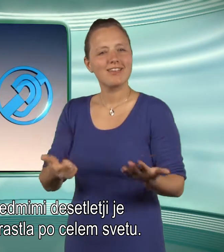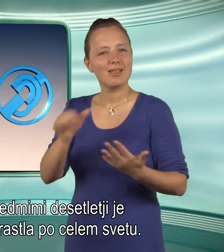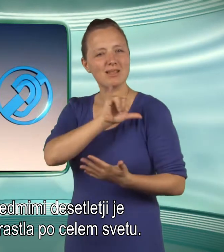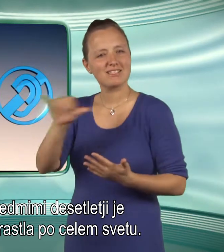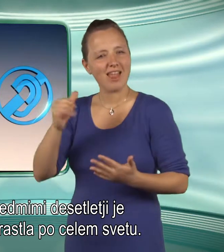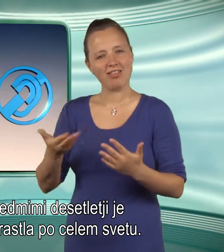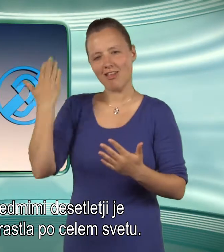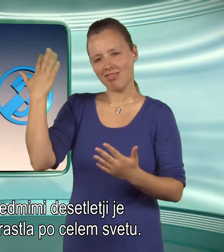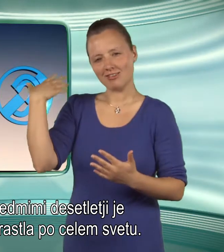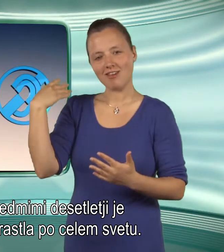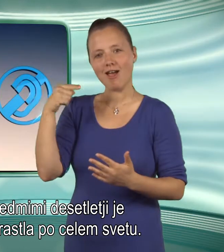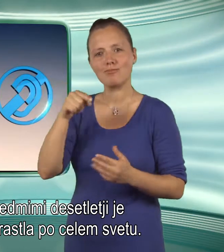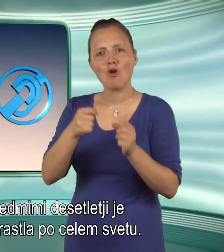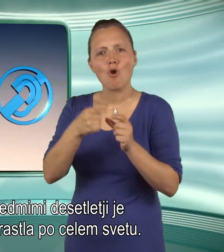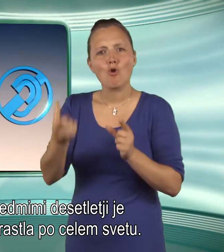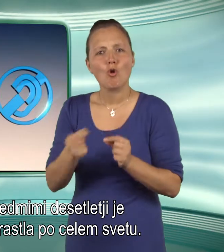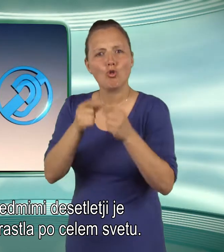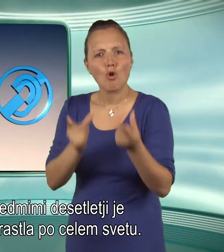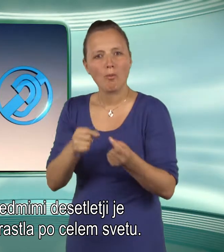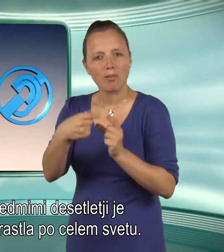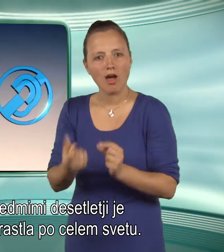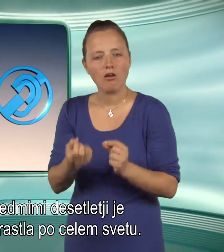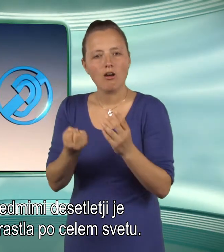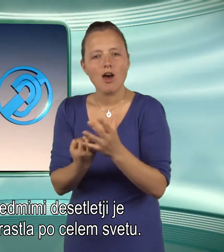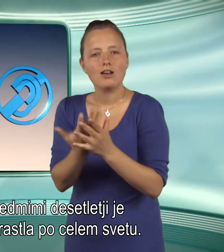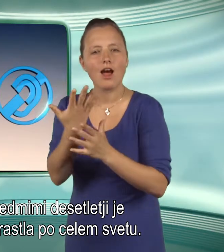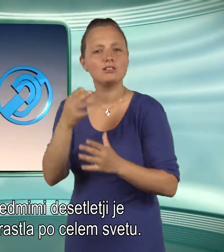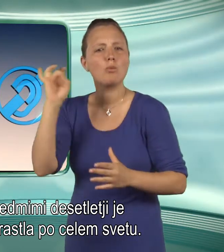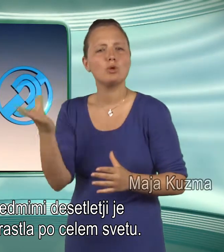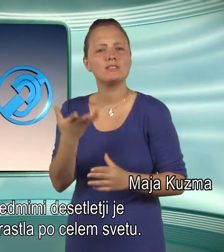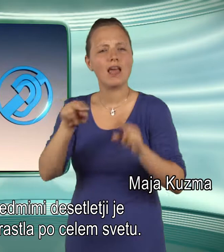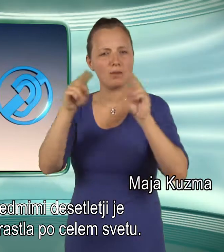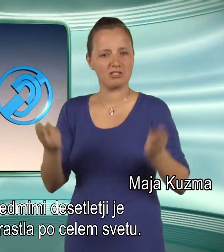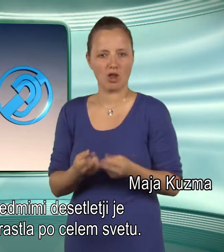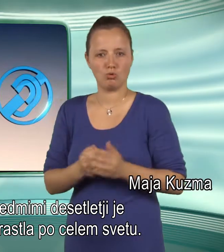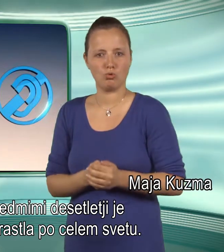Pred 7 desetletji je konoplja rasla po celem svetu.